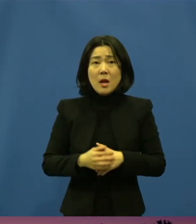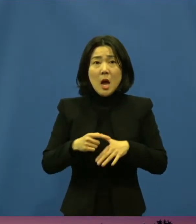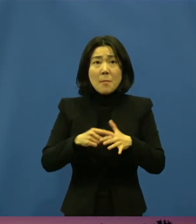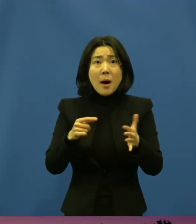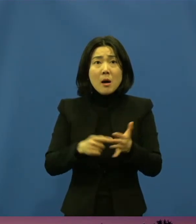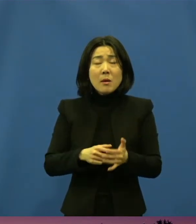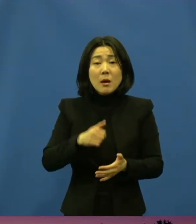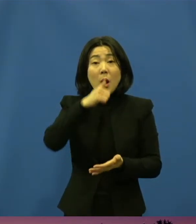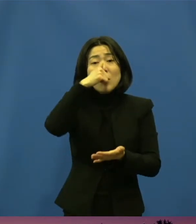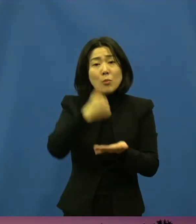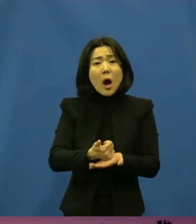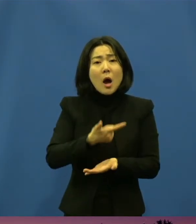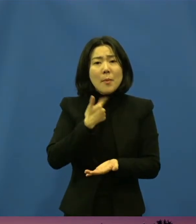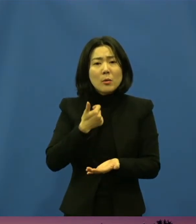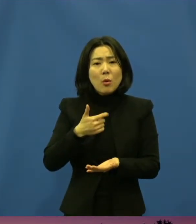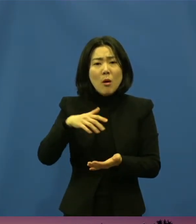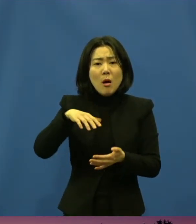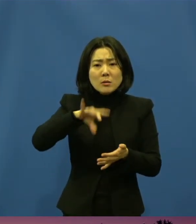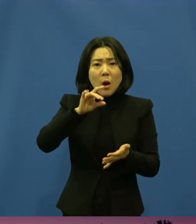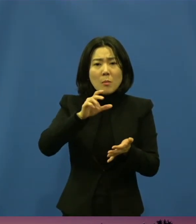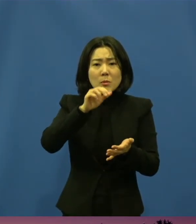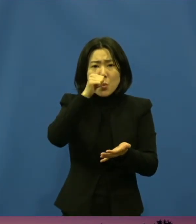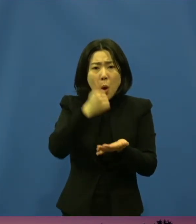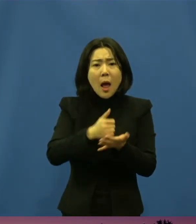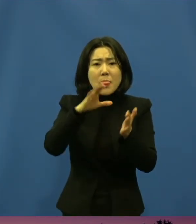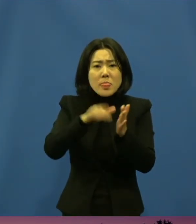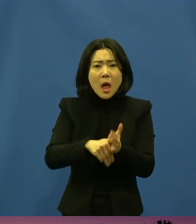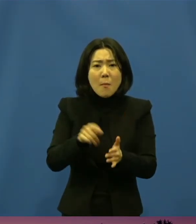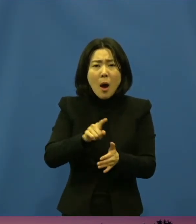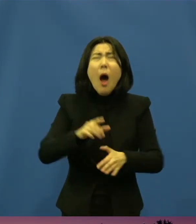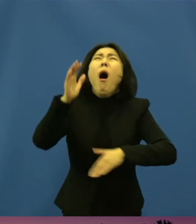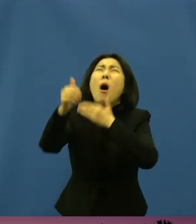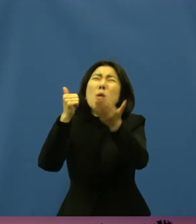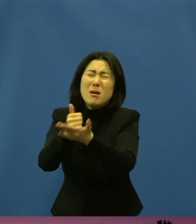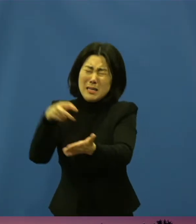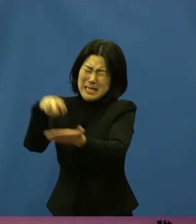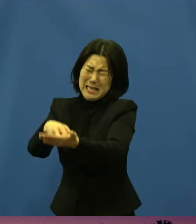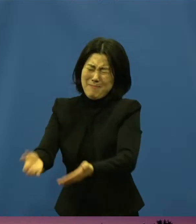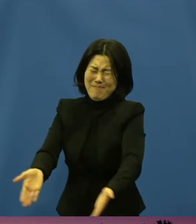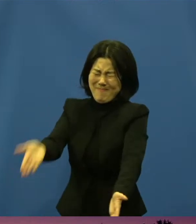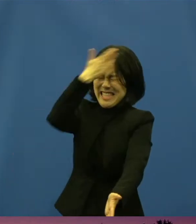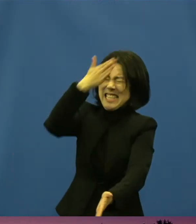죄를 지어도 이전과 같이 슬퍼하지 않아요. 회개의 기도도 별로 없어요. 건성으로 회개해요.